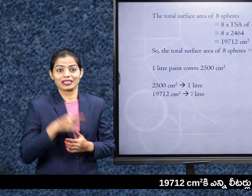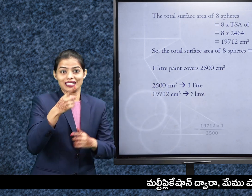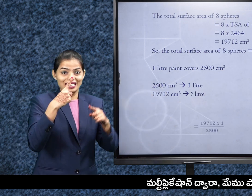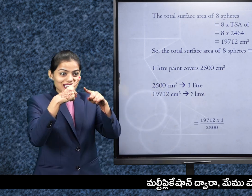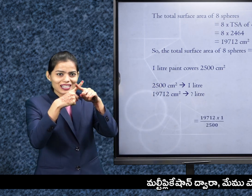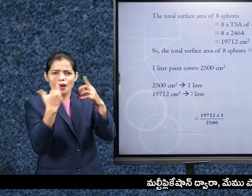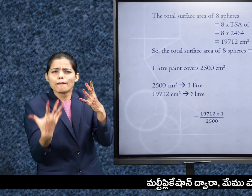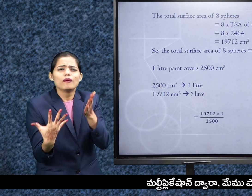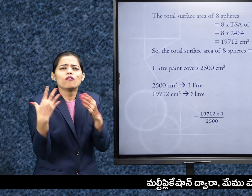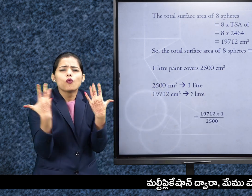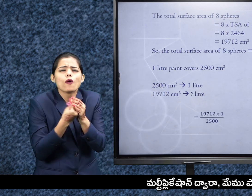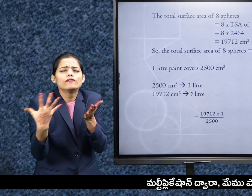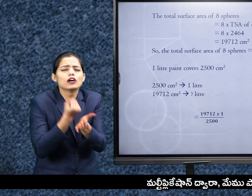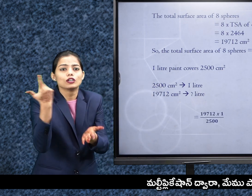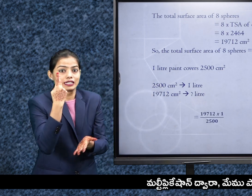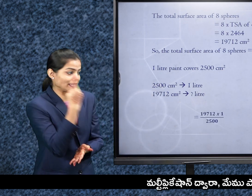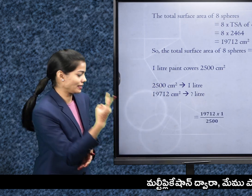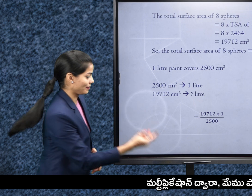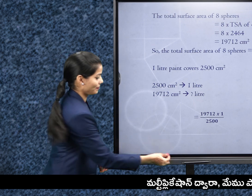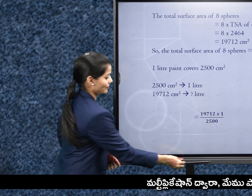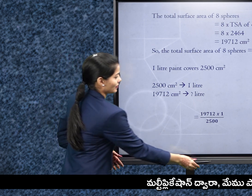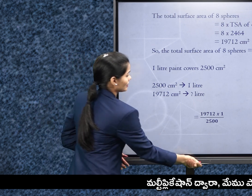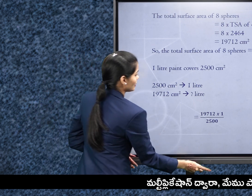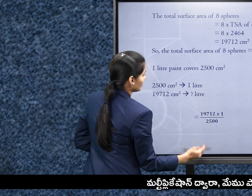సో ఇప్పుడు దీన్ని మల్టిప్లికేషన్ చేస్తే మనకి ఆన్సర్ వస్తుంది.